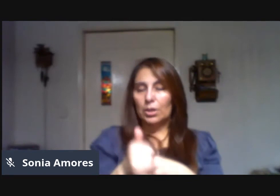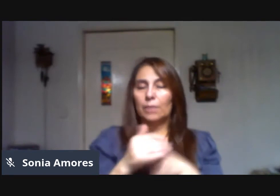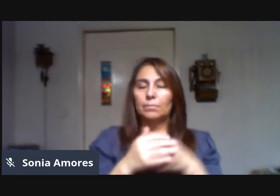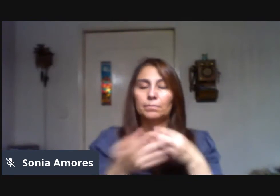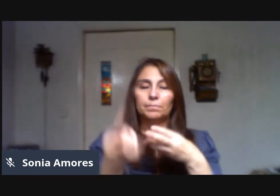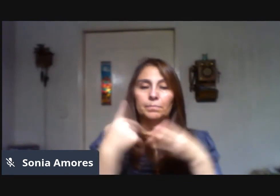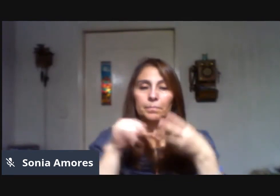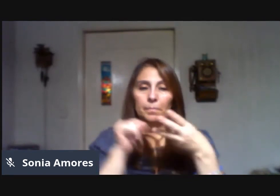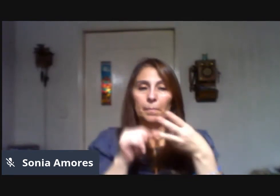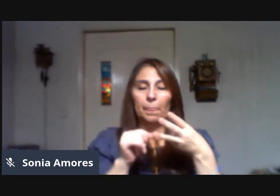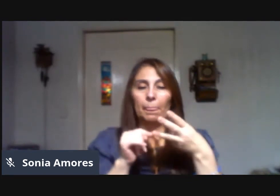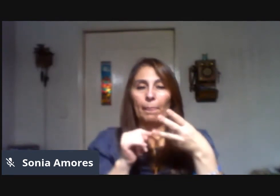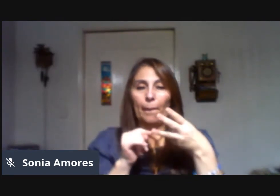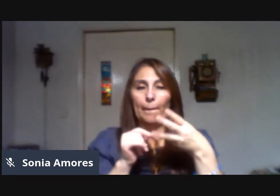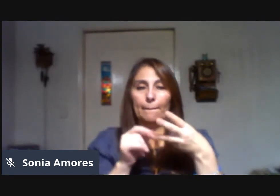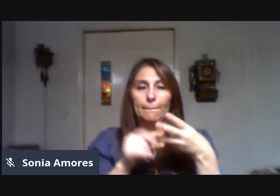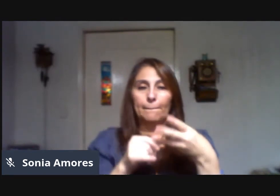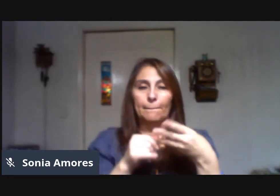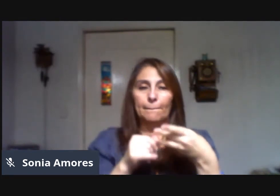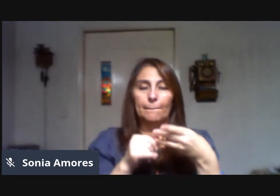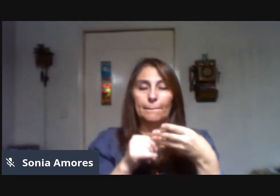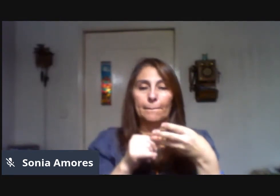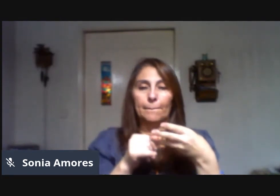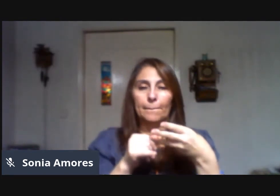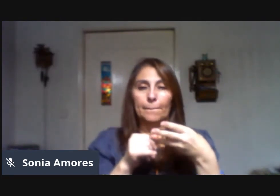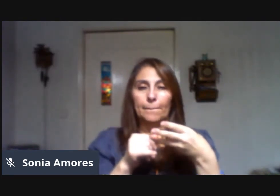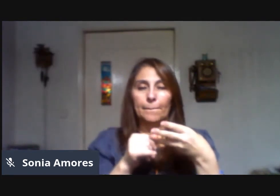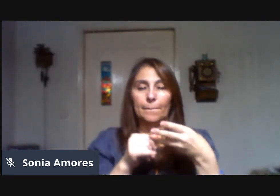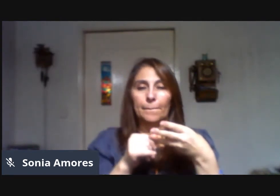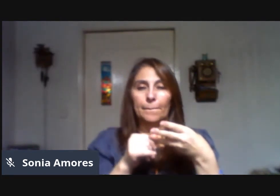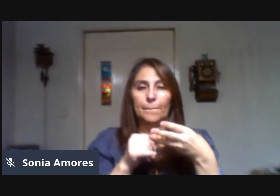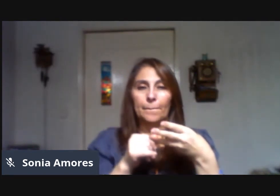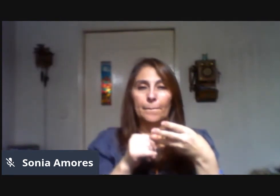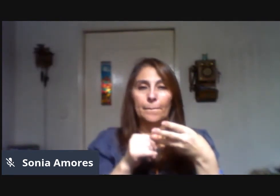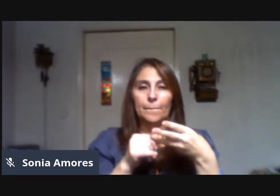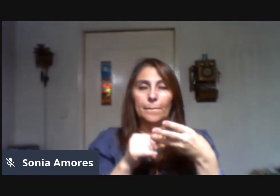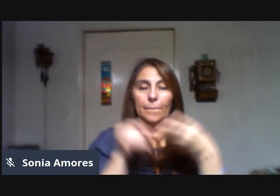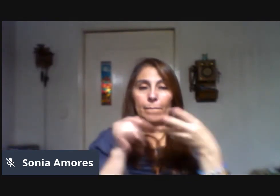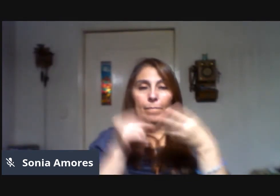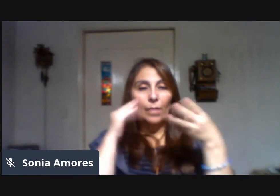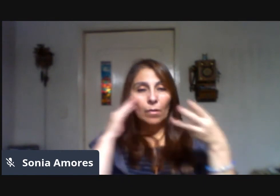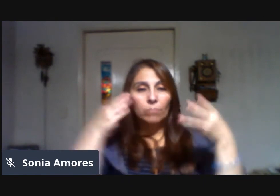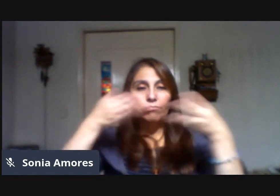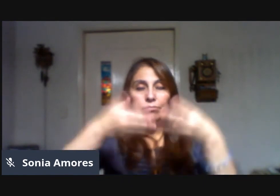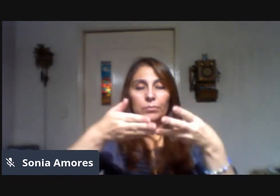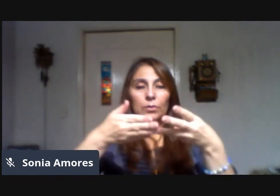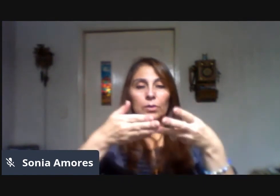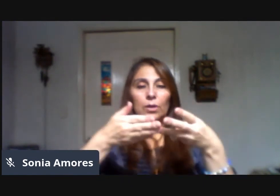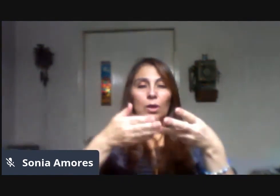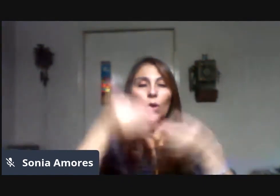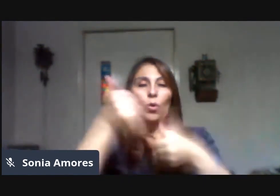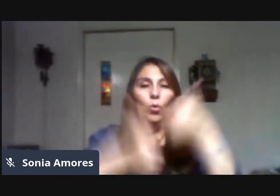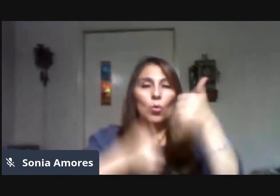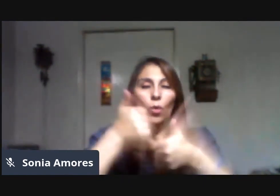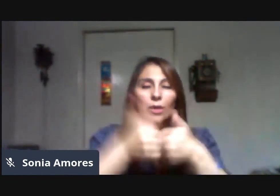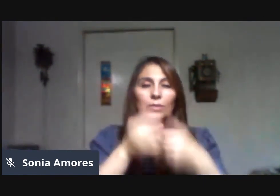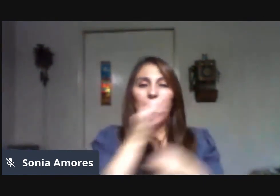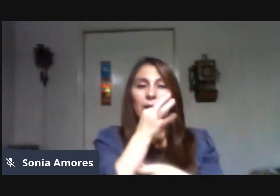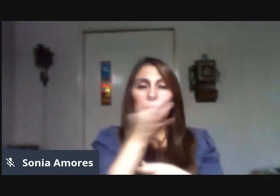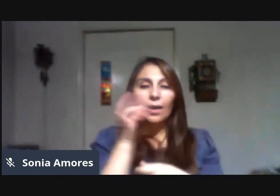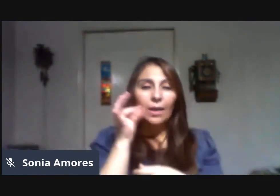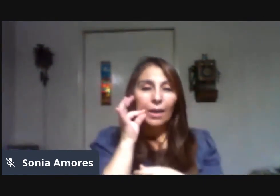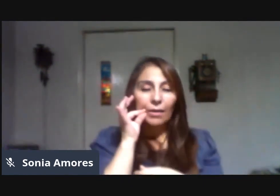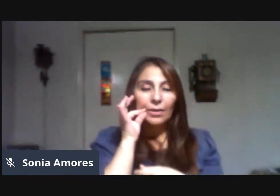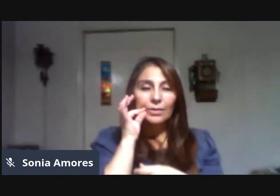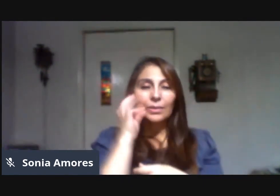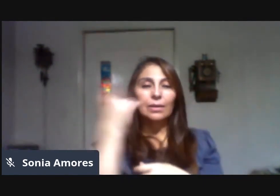Un tercer elemento que estaría centrado en cuáles podrían ser esas pistas también en términos generales